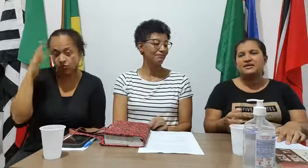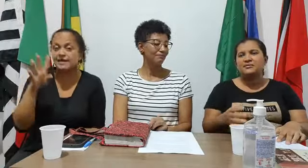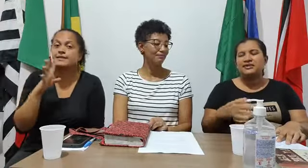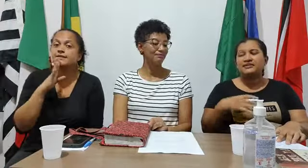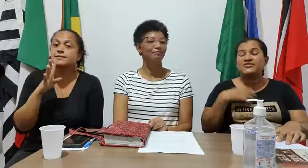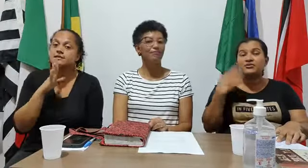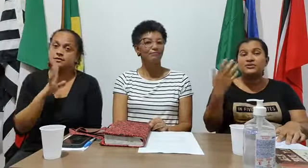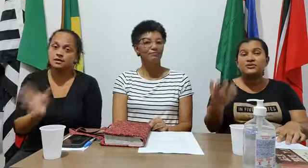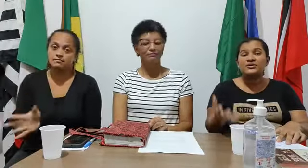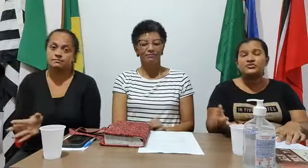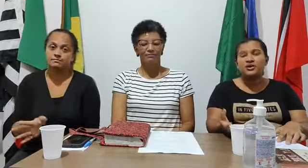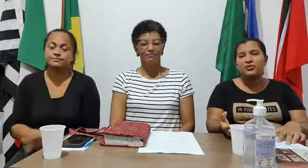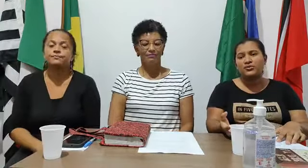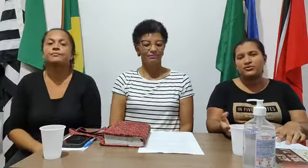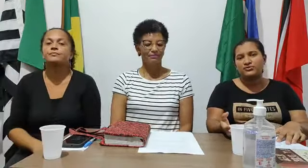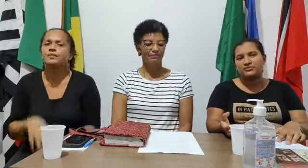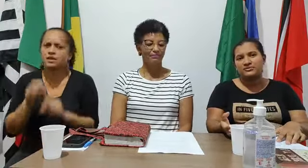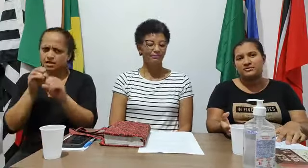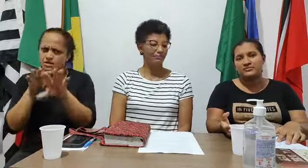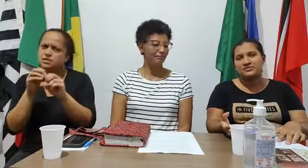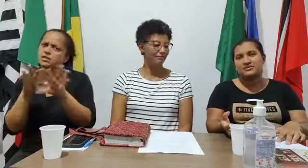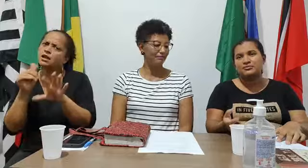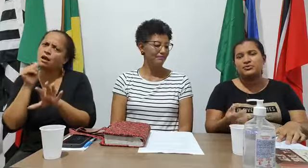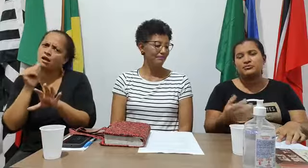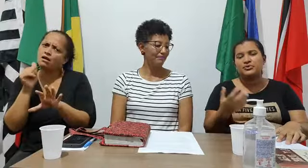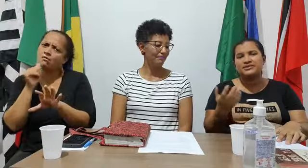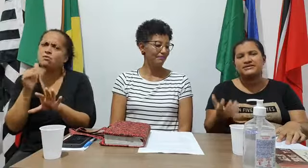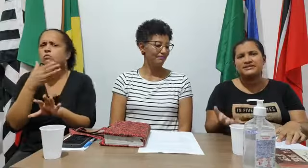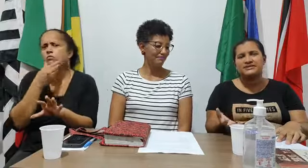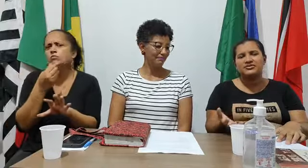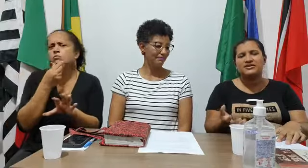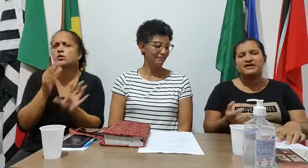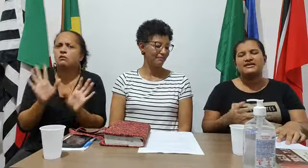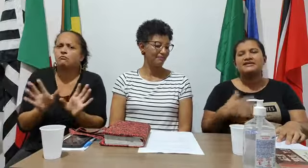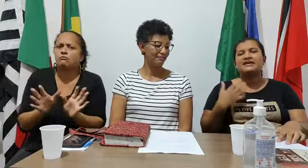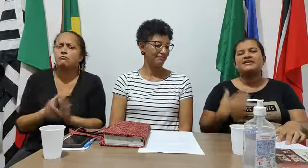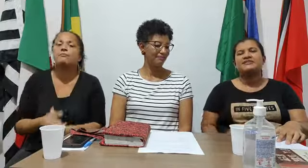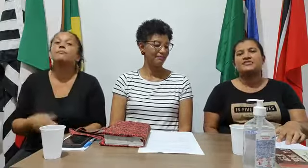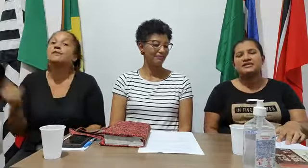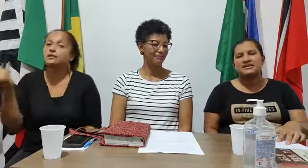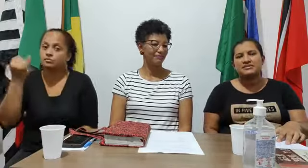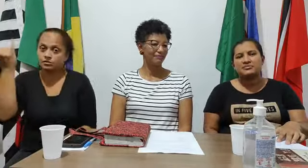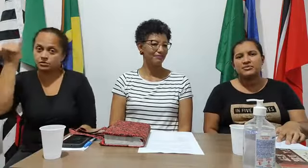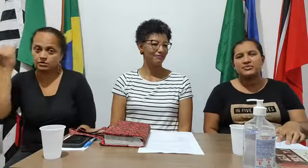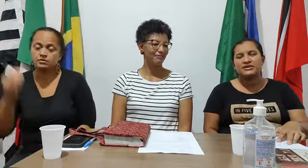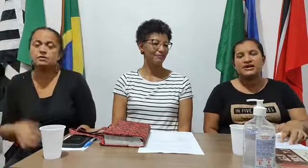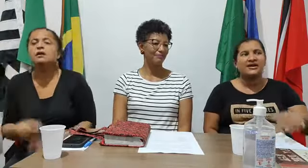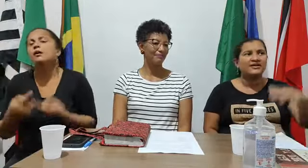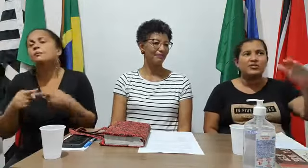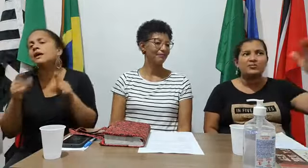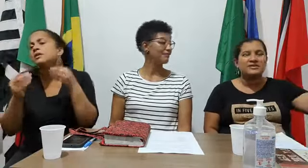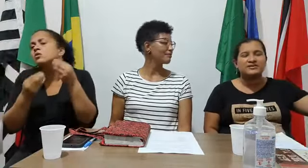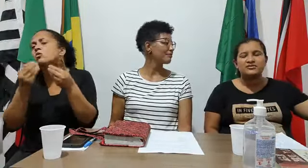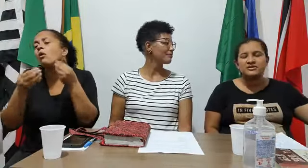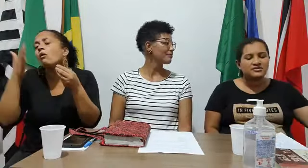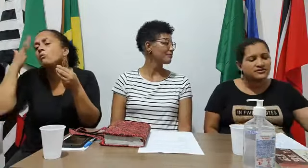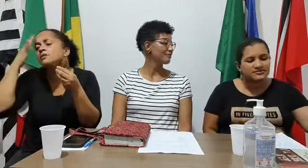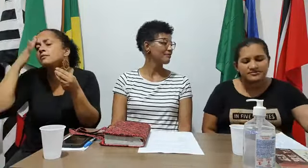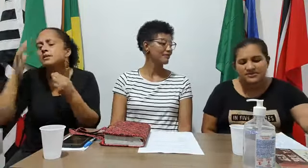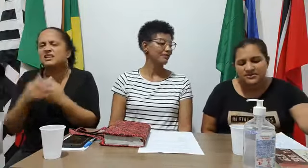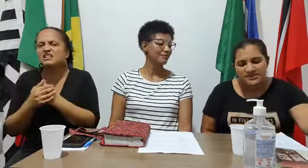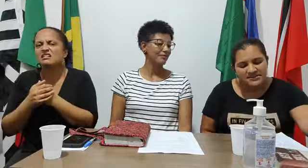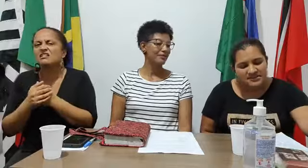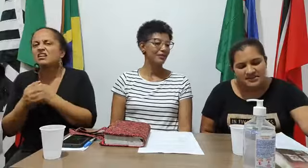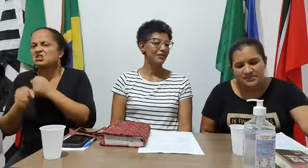né? Para estar instruindo a outros, irmãos. Isso é muito importante. E quem é que vai dar essa sabedoria? É com o passar dos